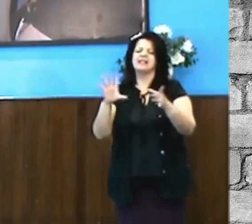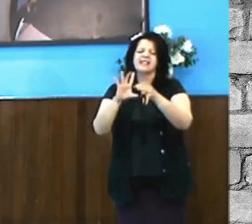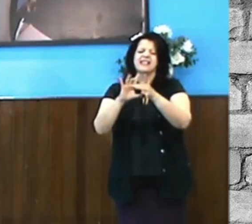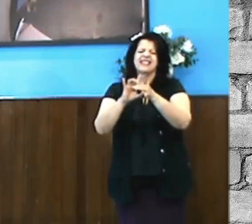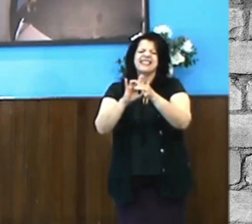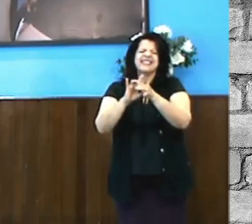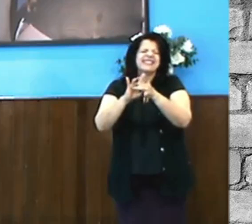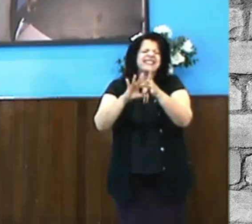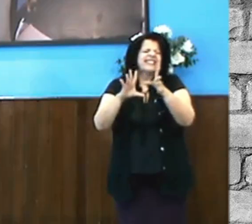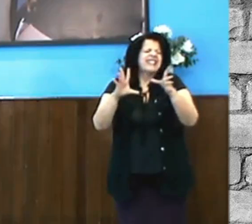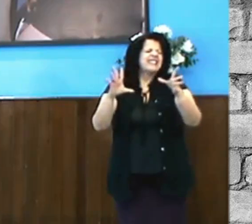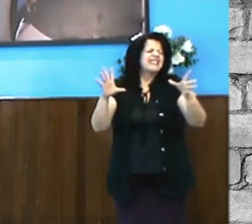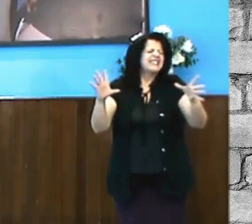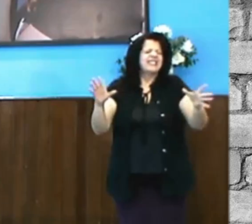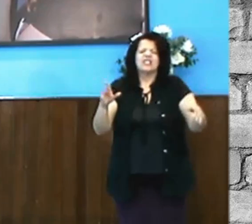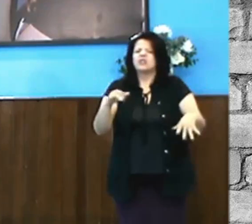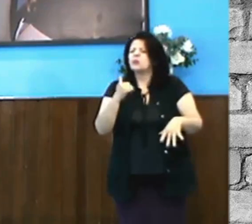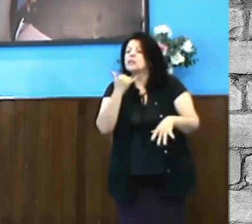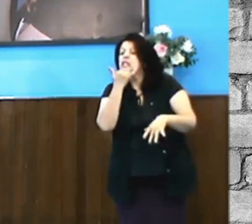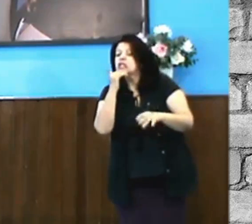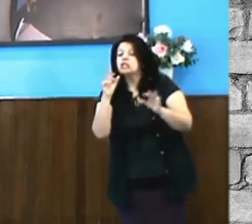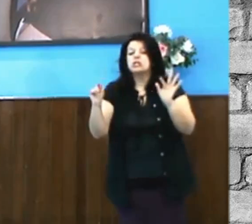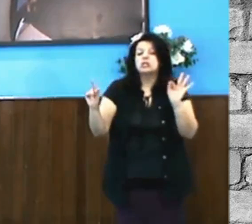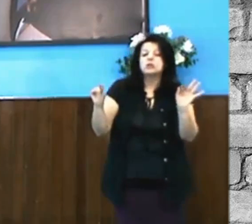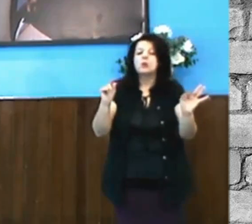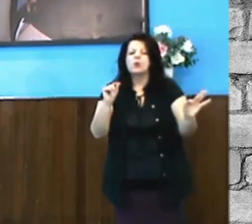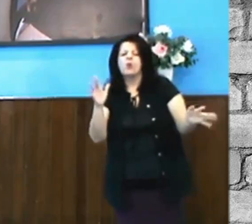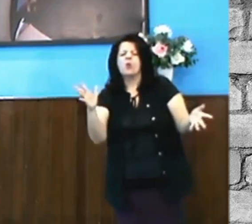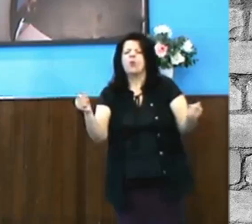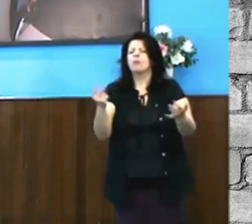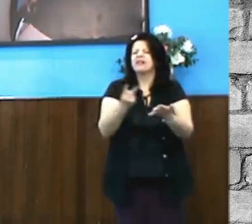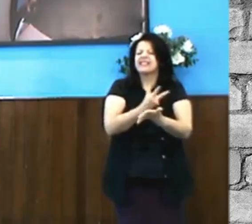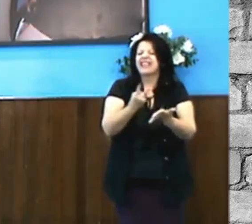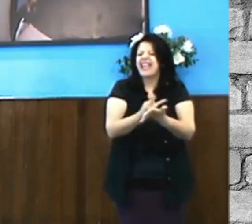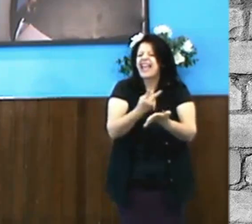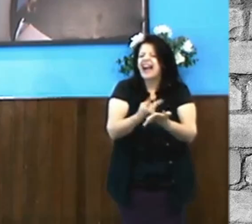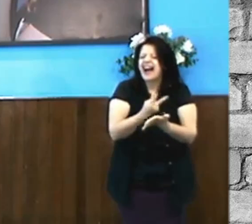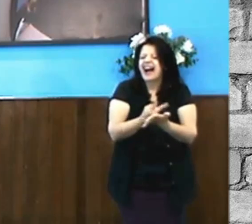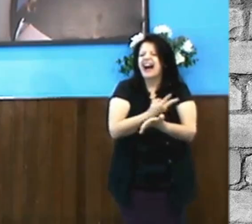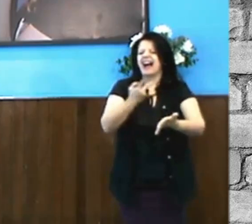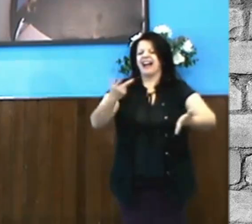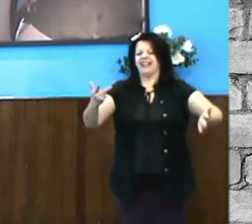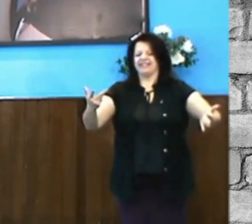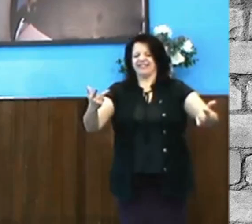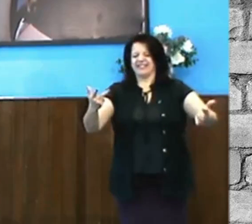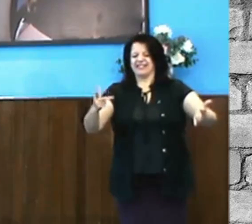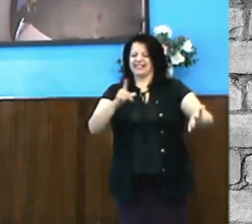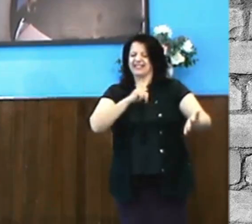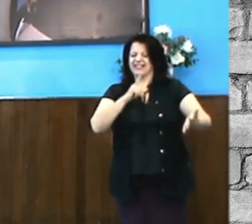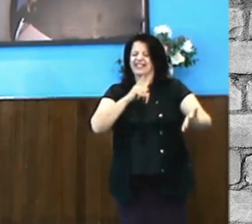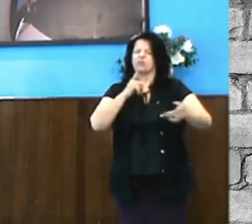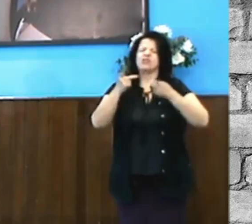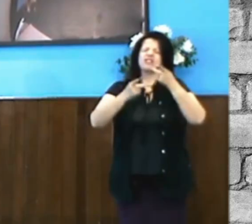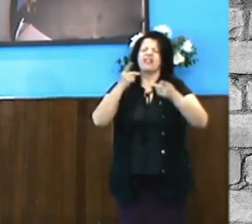nossas justificativas, abrindo mão dos artifícios psicológicos que insistem em nos dizer que os